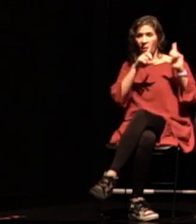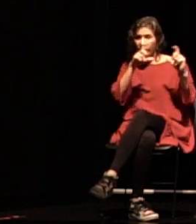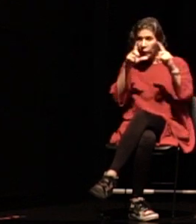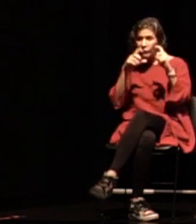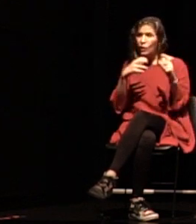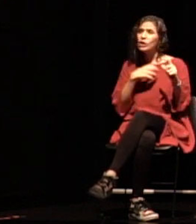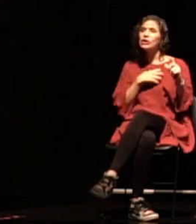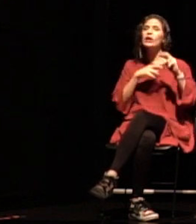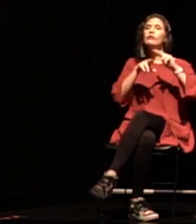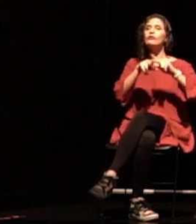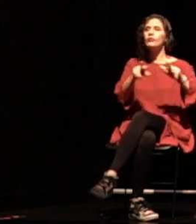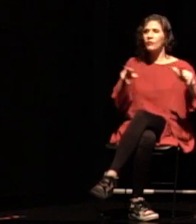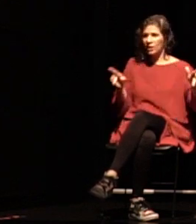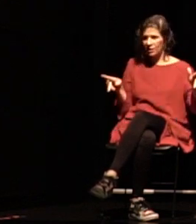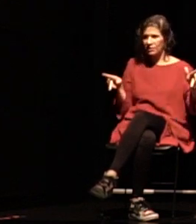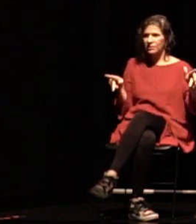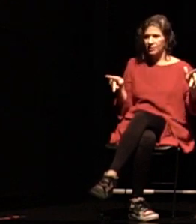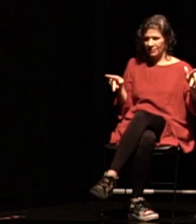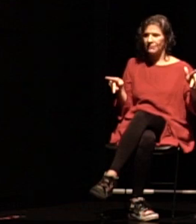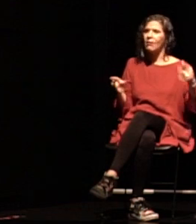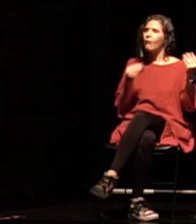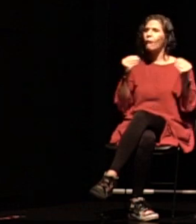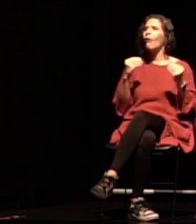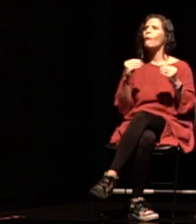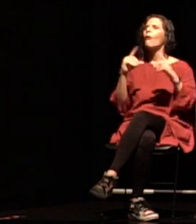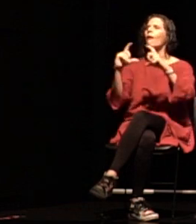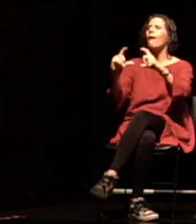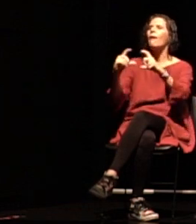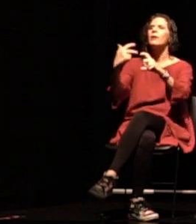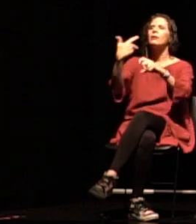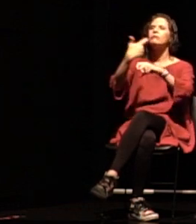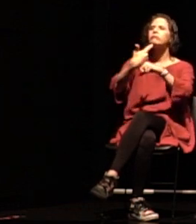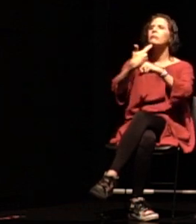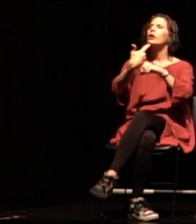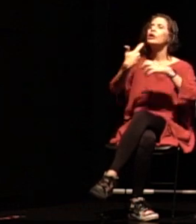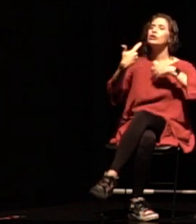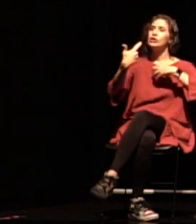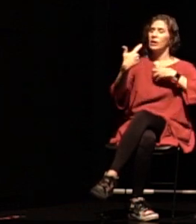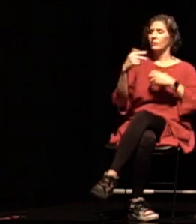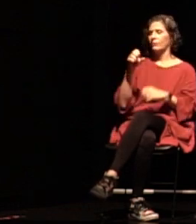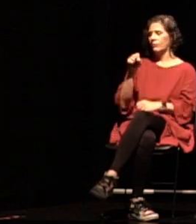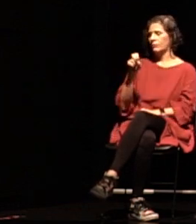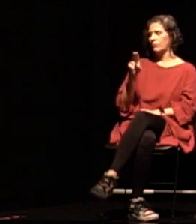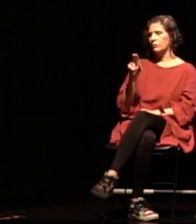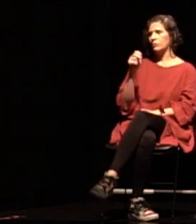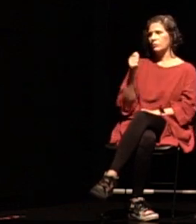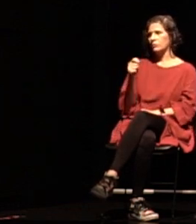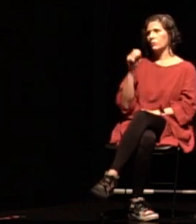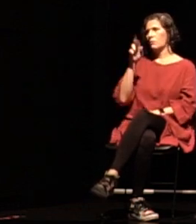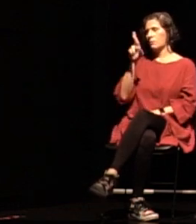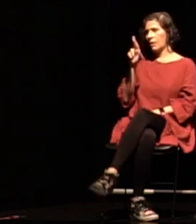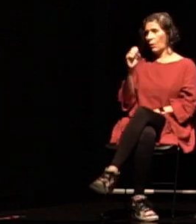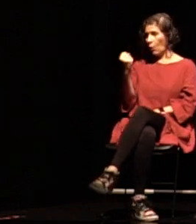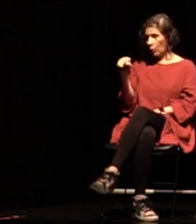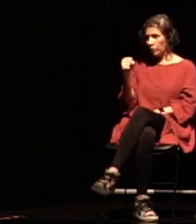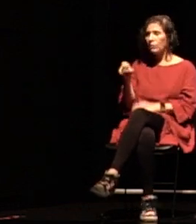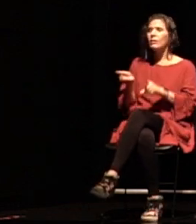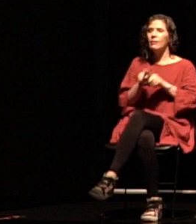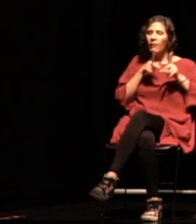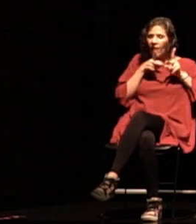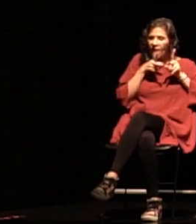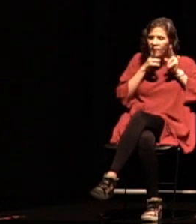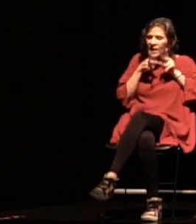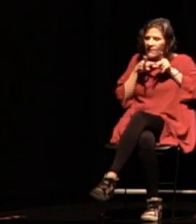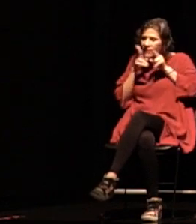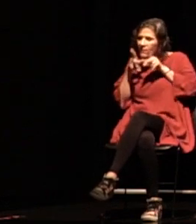diferente das instruções das câmaras fotográficas. Vai utilizar a máquina Super 8 e fazer os seus filmes de uma forma diferente. Porque